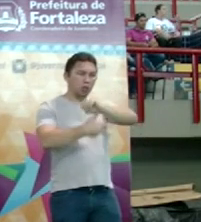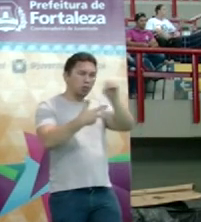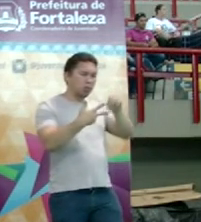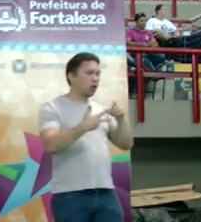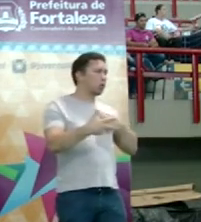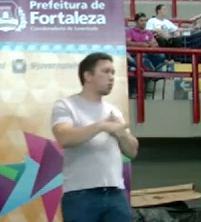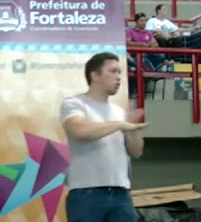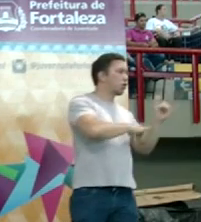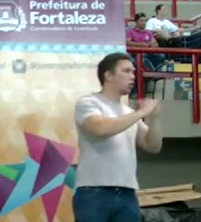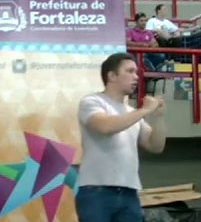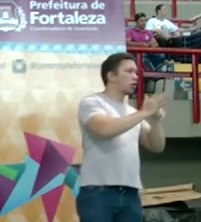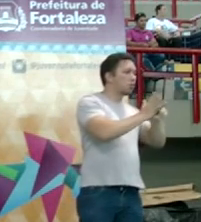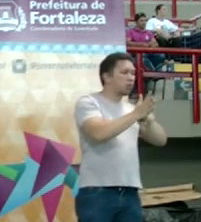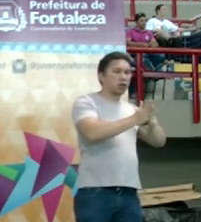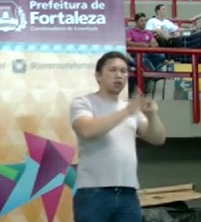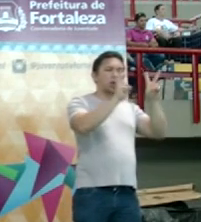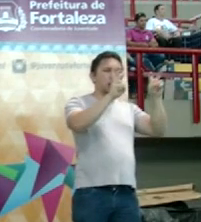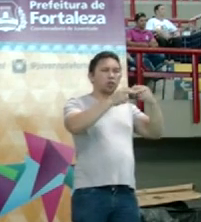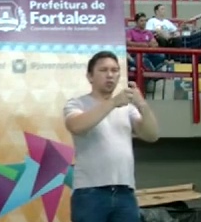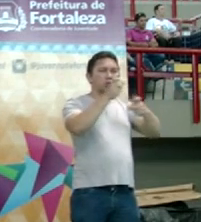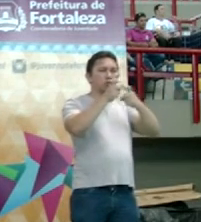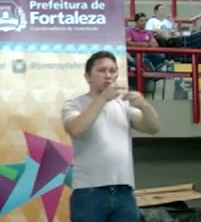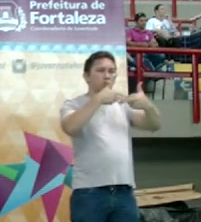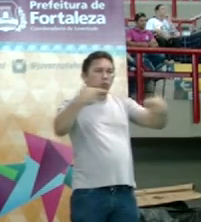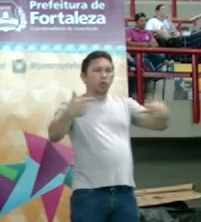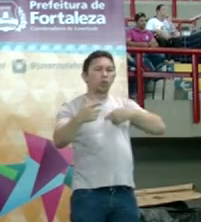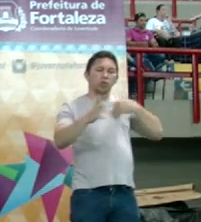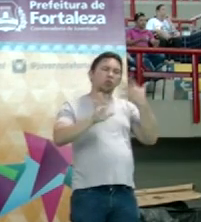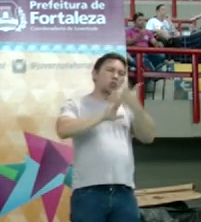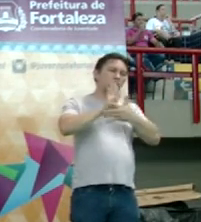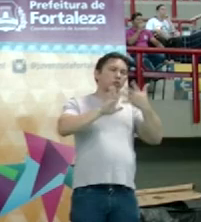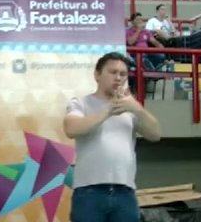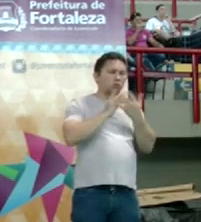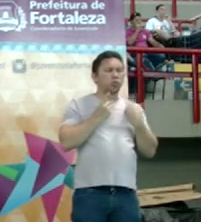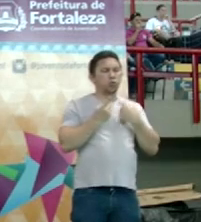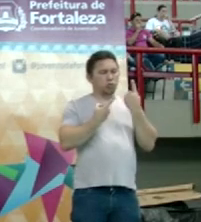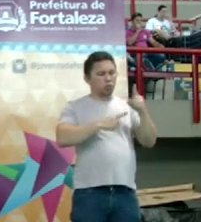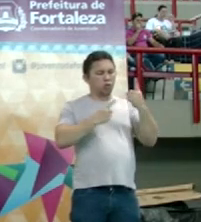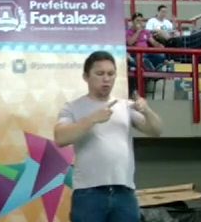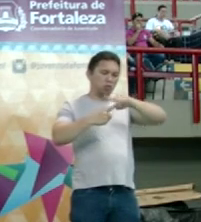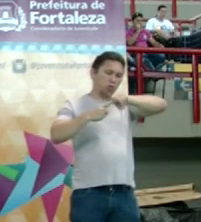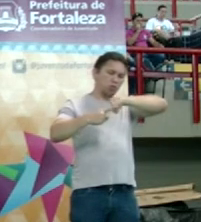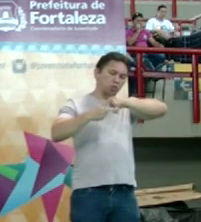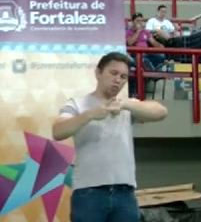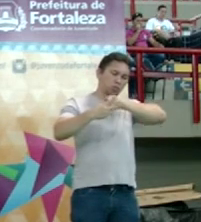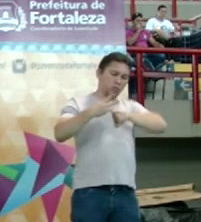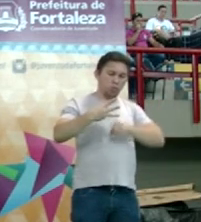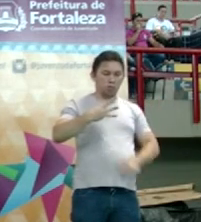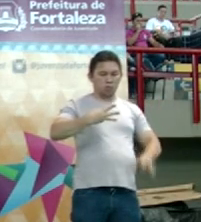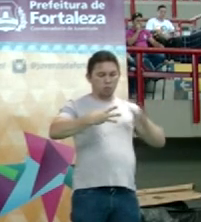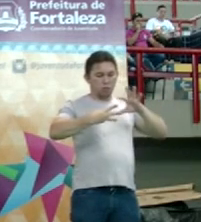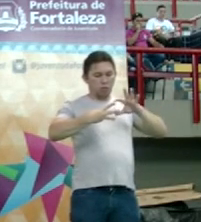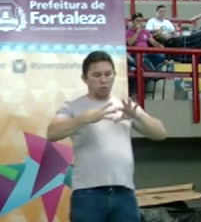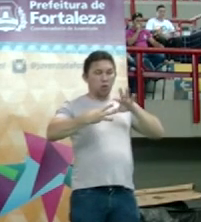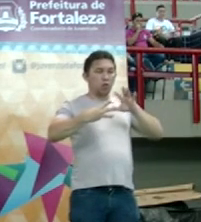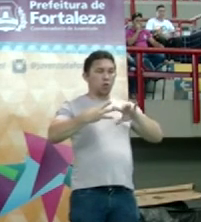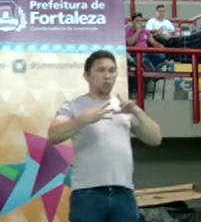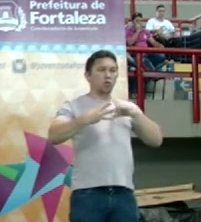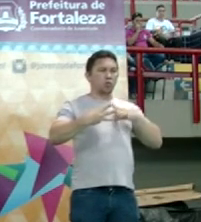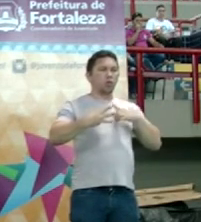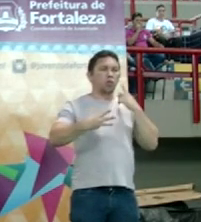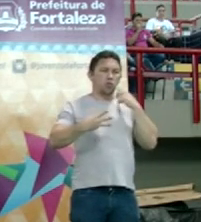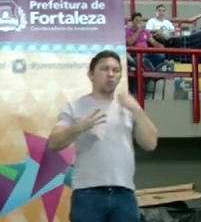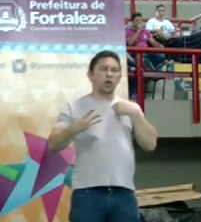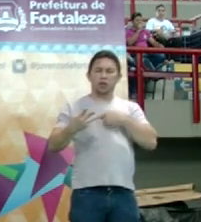estar preparado para isso. Os textos motivadores são 3. 2 virão em